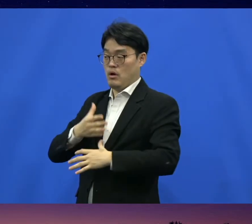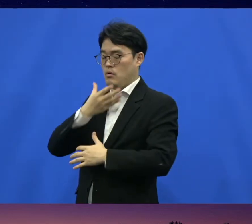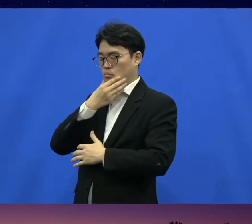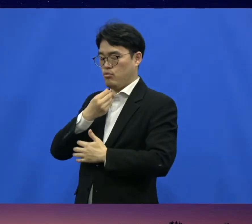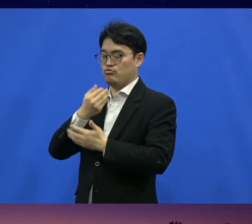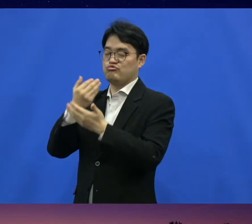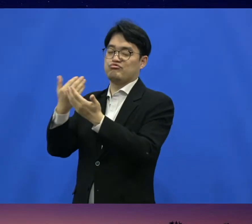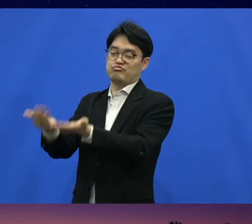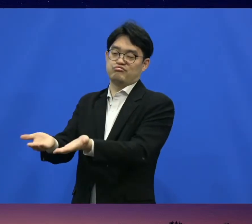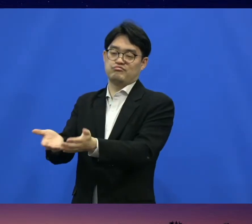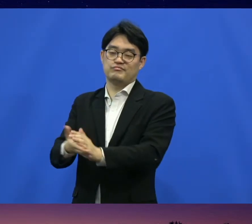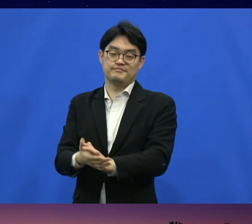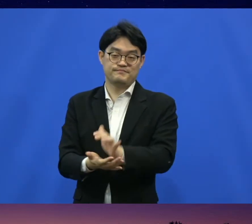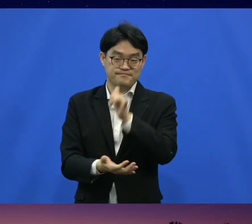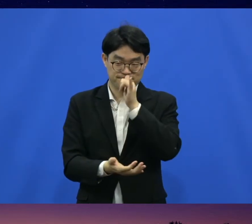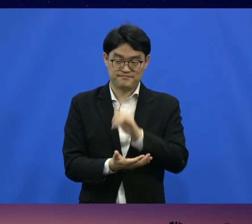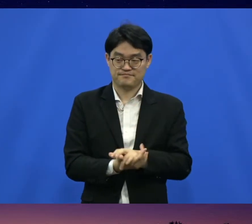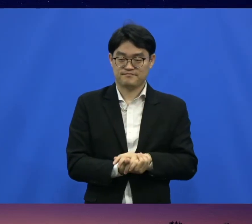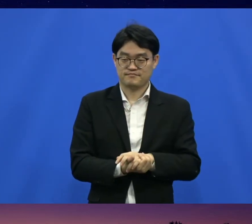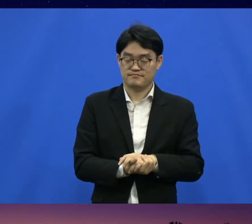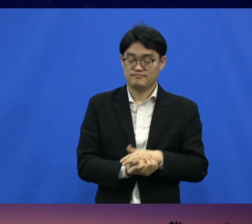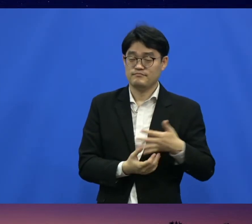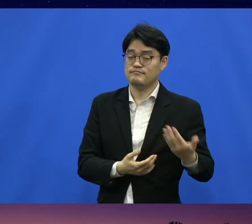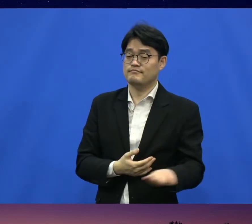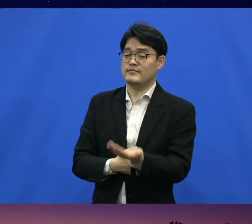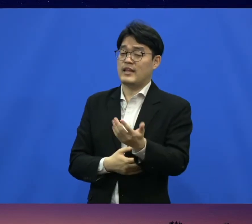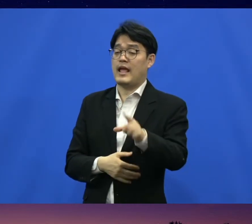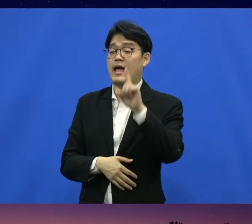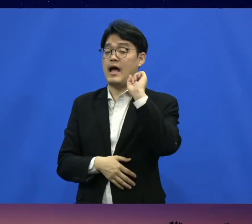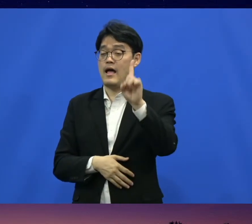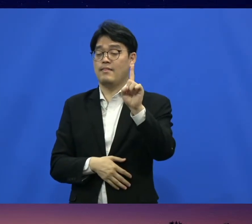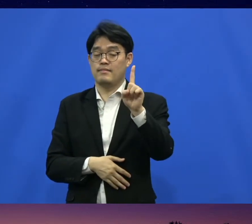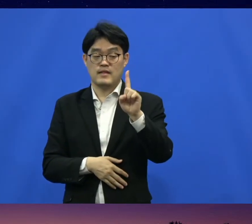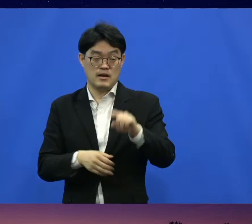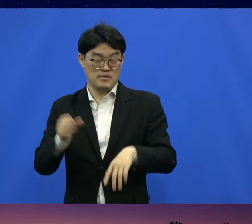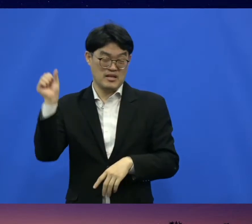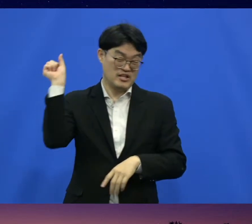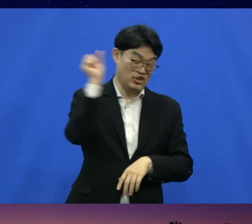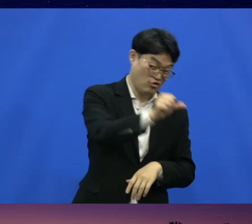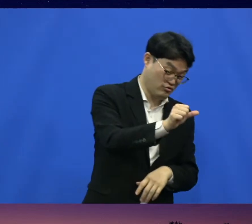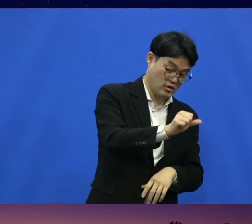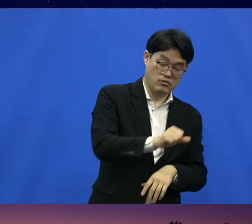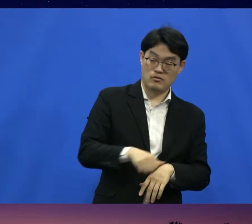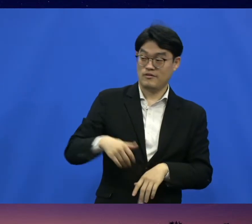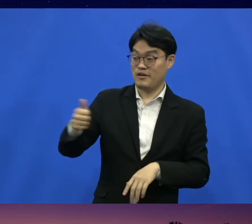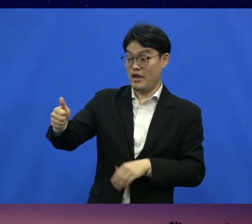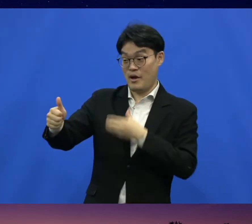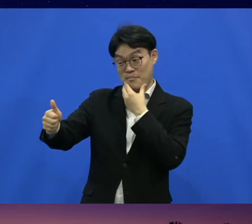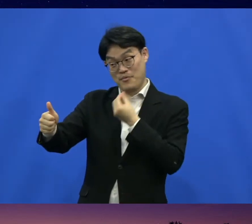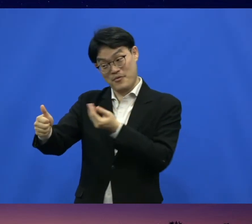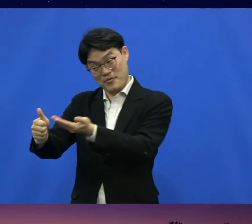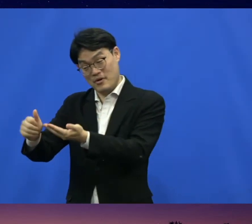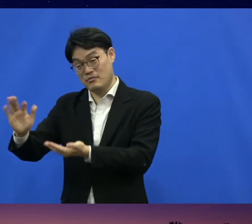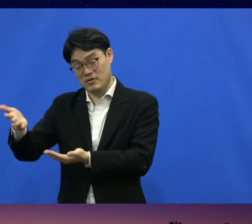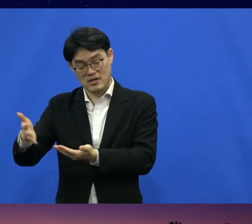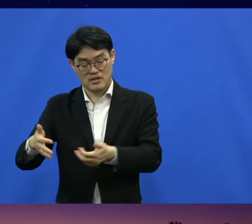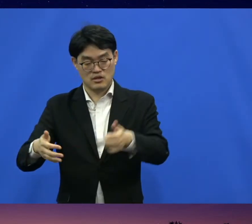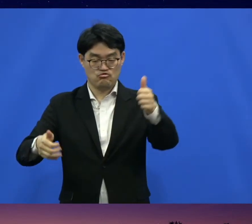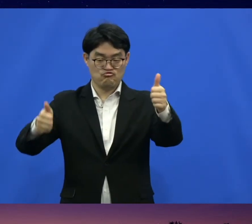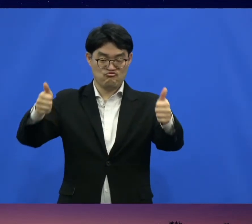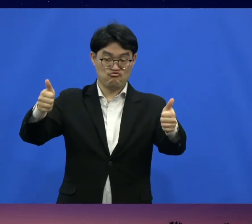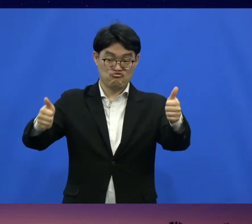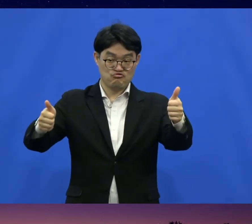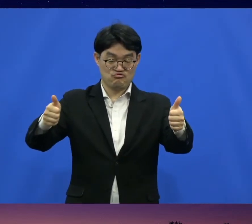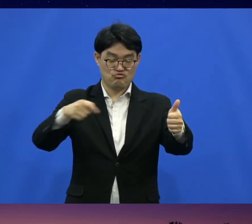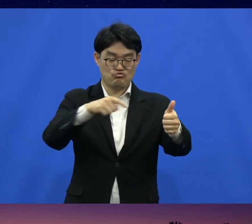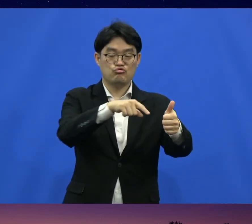것입니다. 한 사람은 화를 당하고 한 사람은 복을 받는 이 우사와 오베데돔의 이